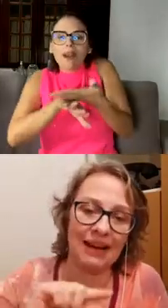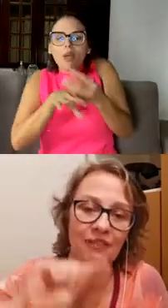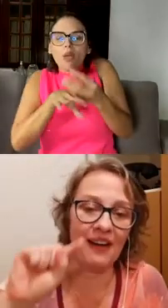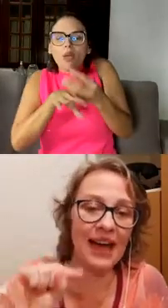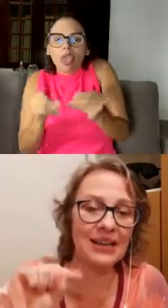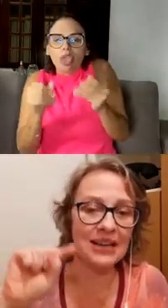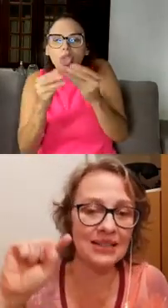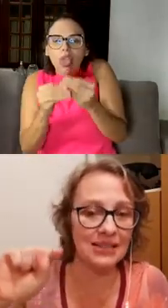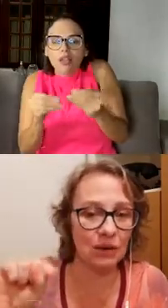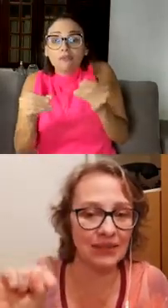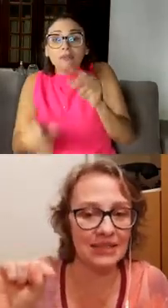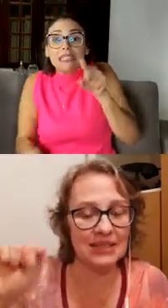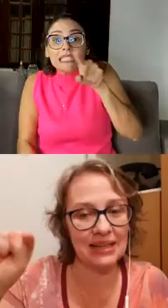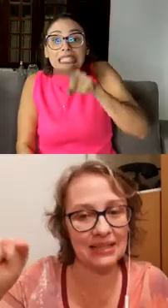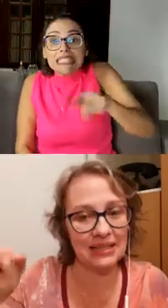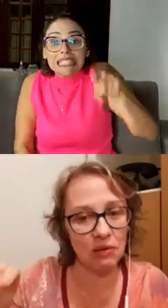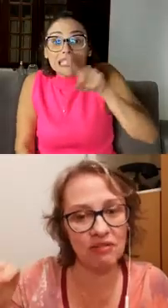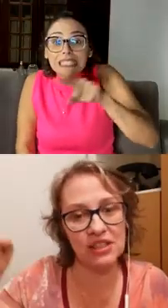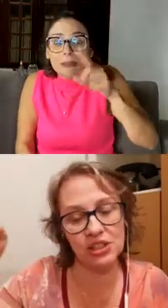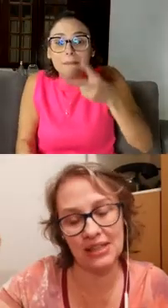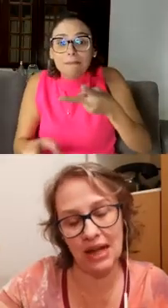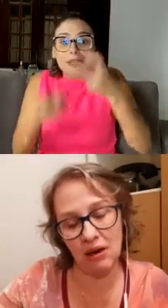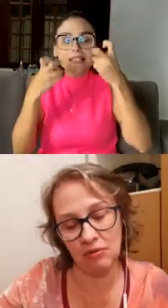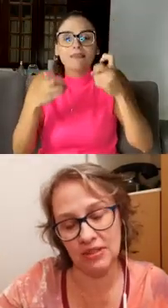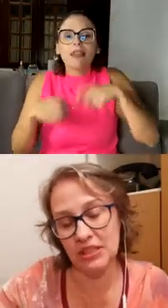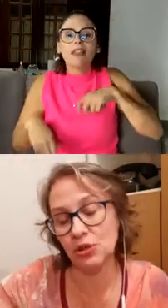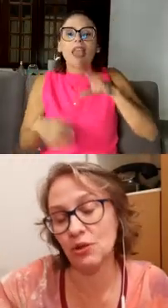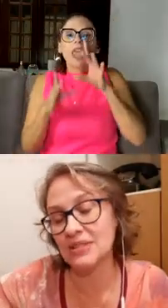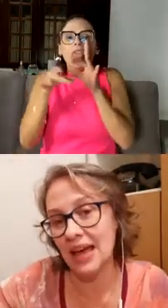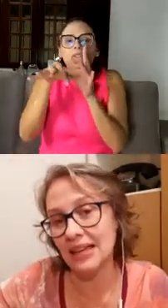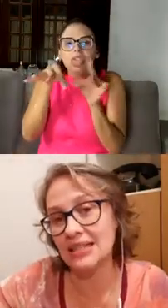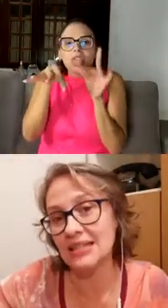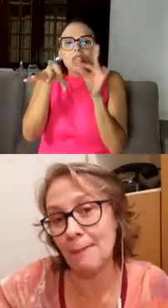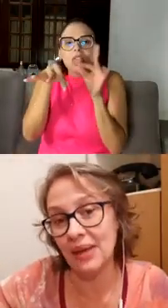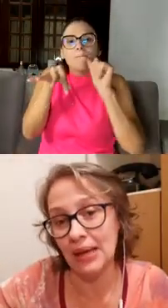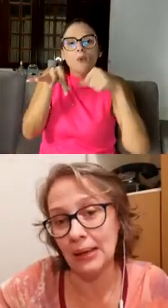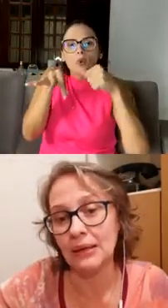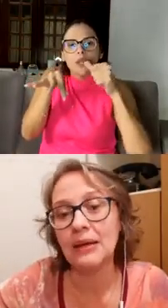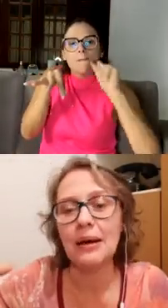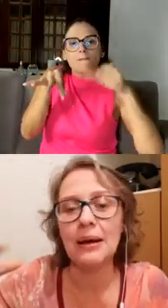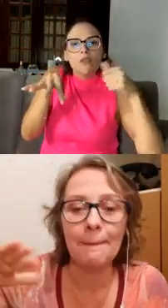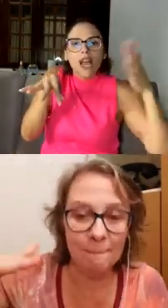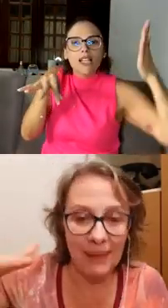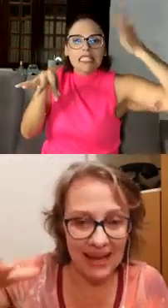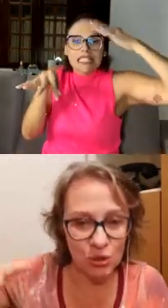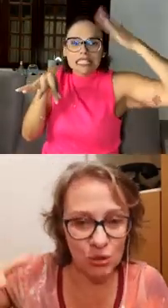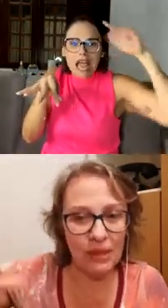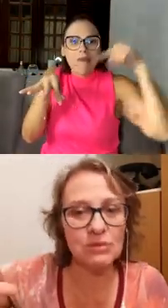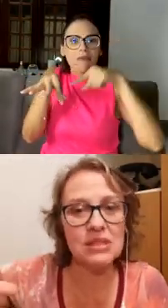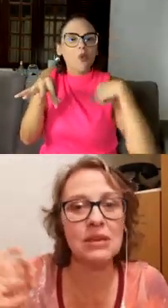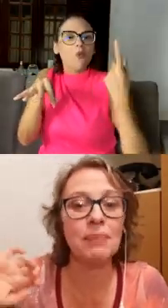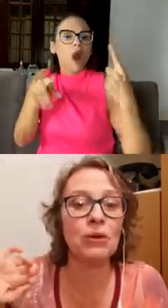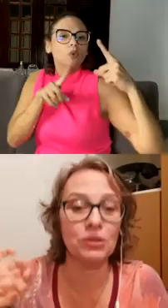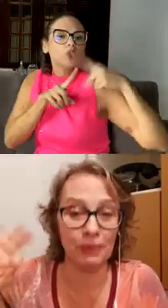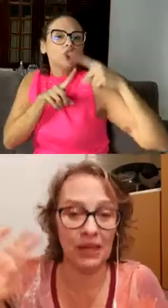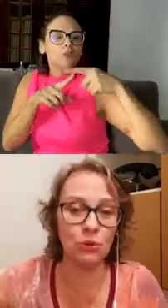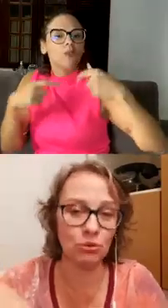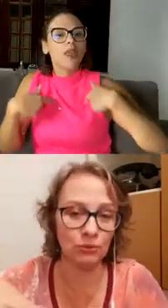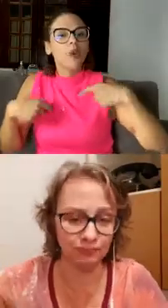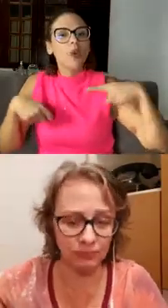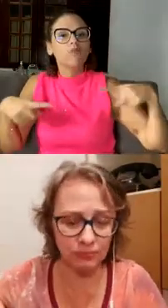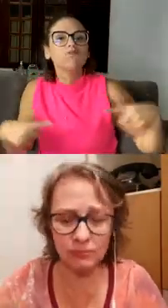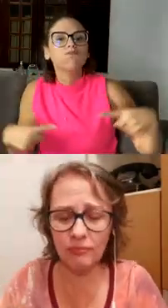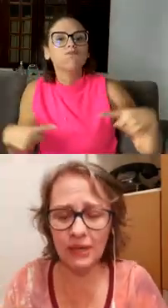na variação da secreção vaginal, vocês conseguem saber mais ou menos em que